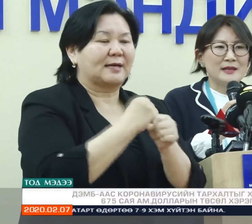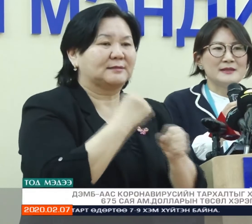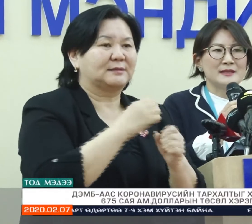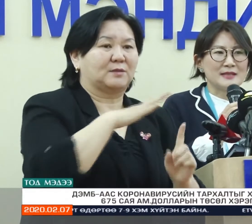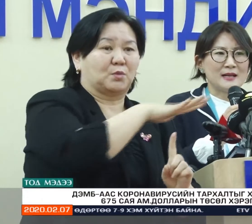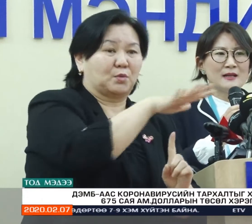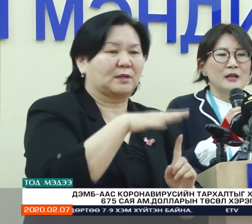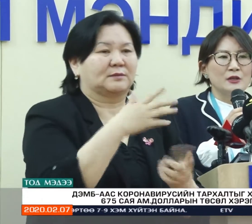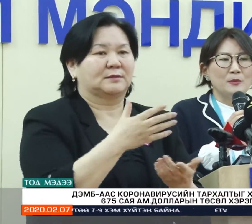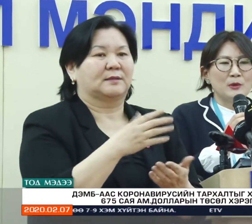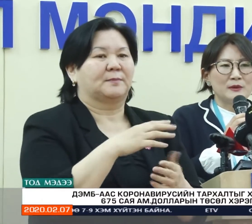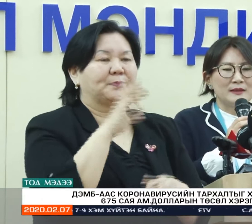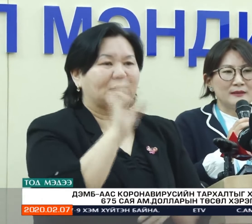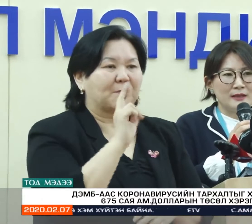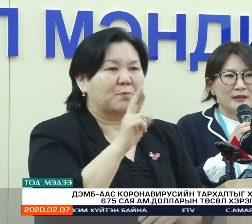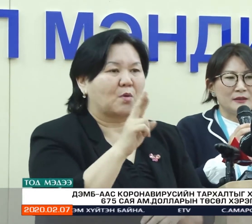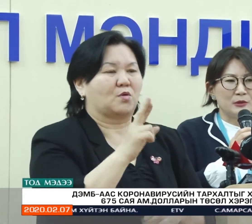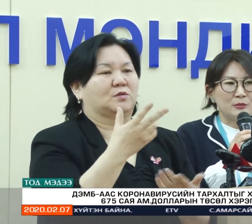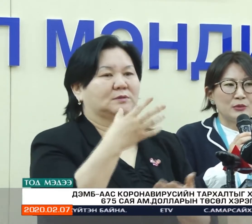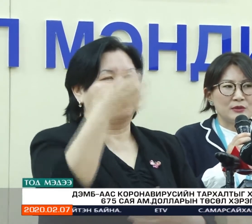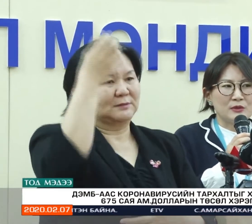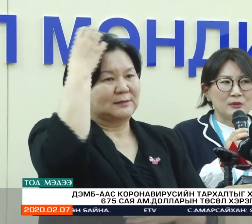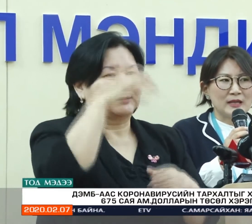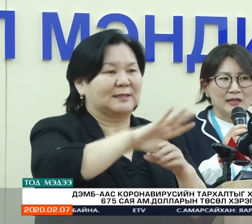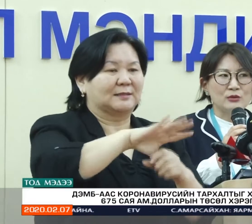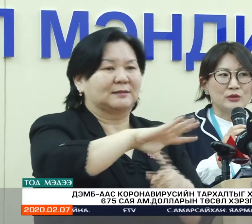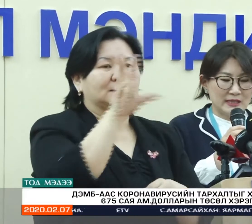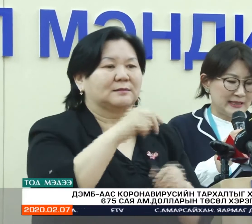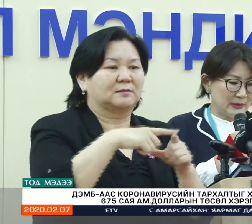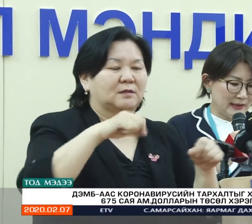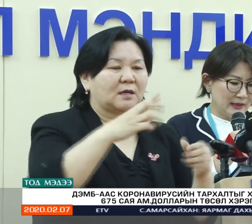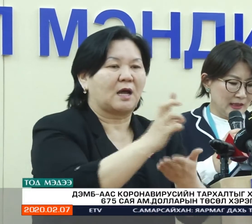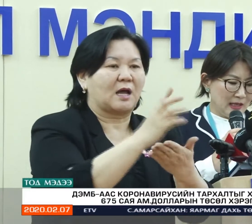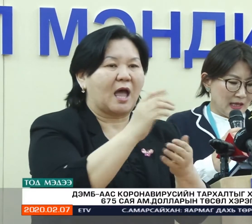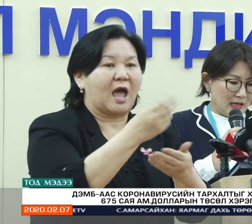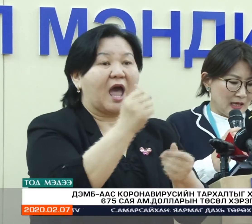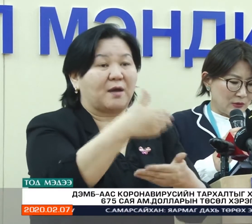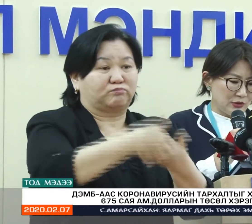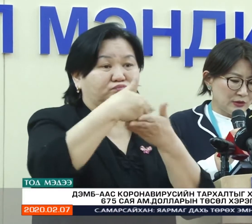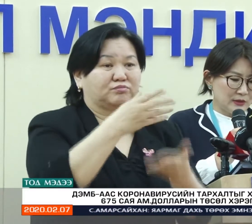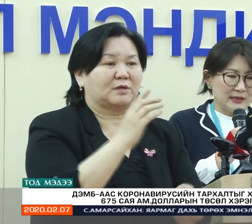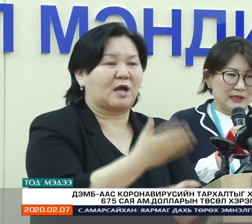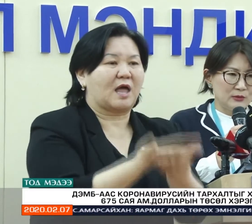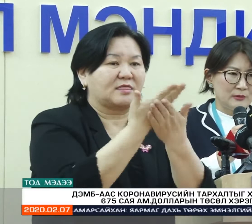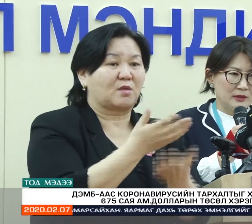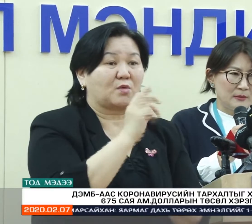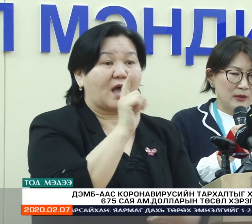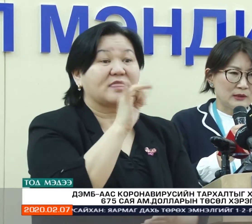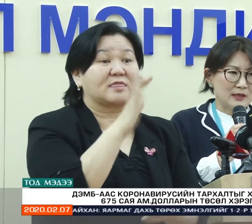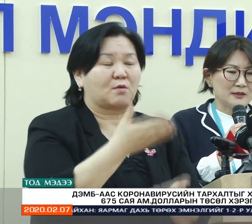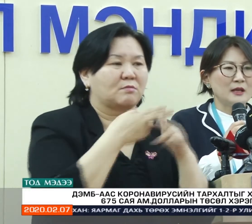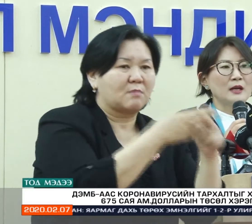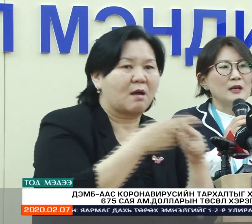хүрээнд Гейтсийн сан, Япон улсын засгийн газар болон бусад орнууд танд өгчлөлтэй байна. Өчигдөр Дэлхийн эрүүл